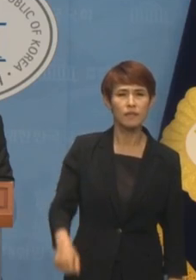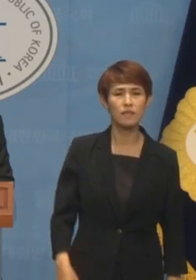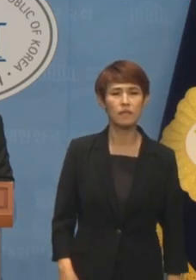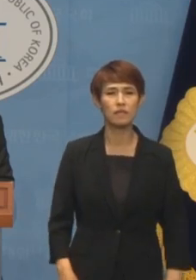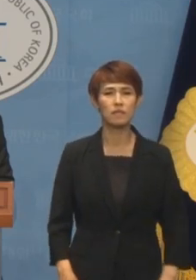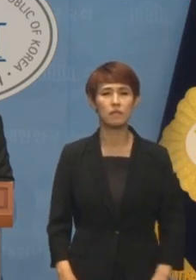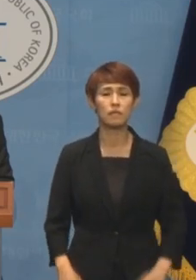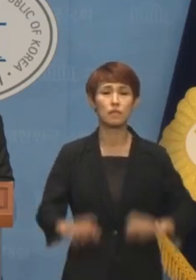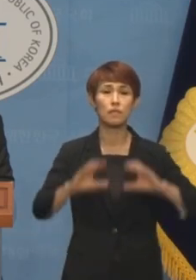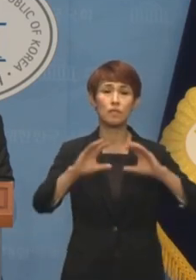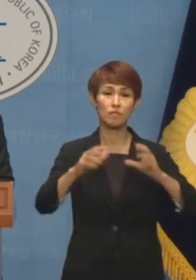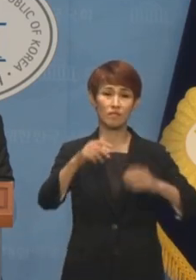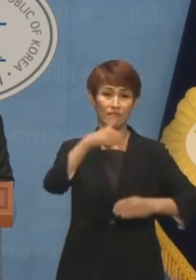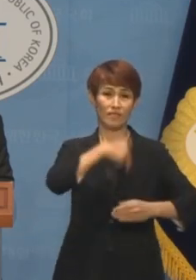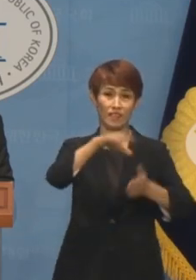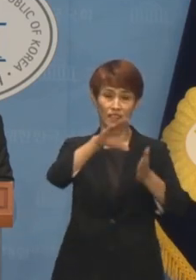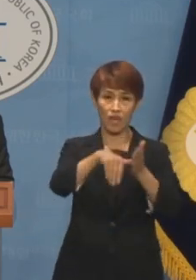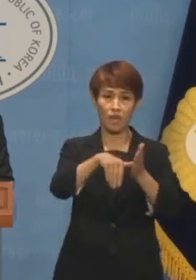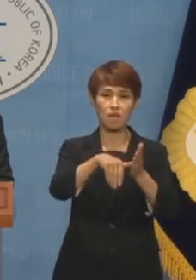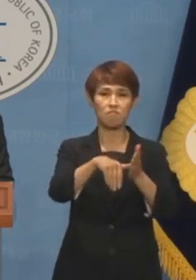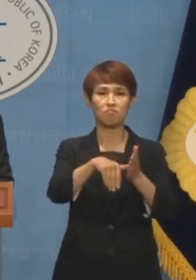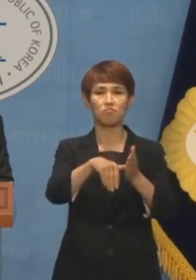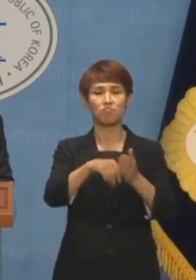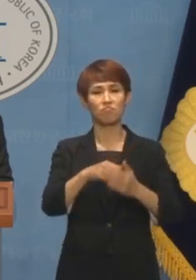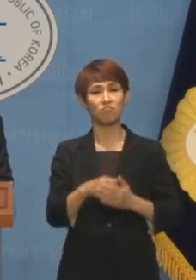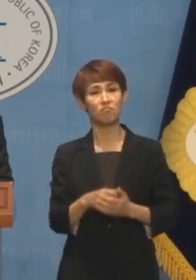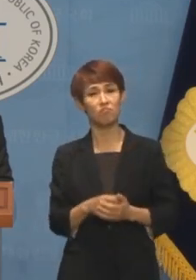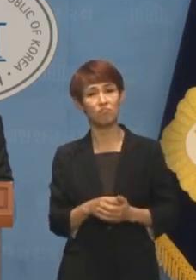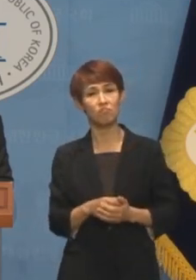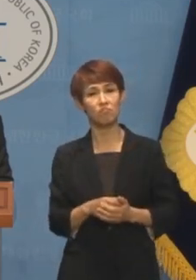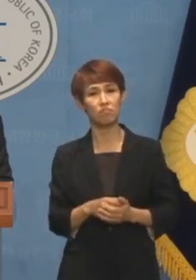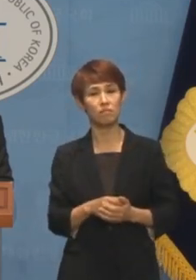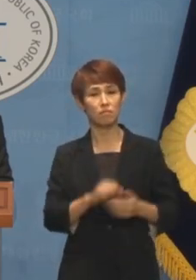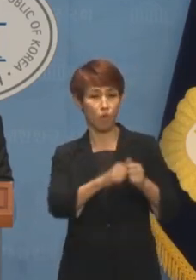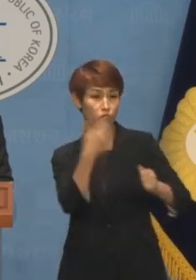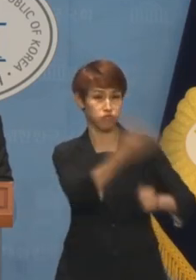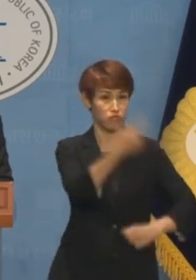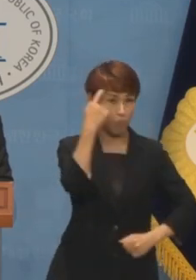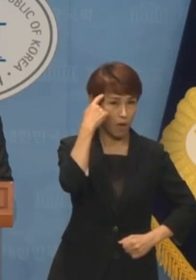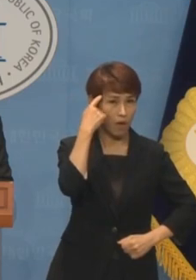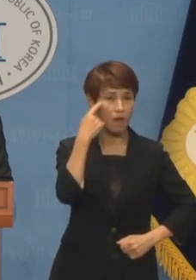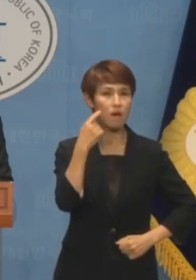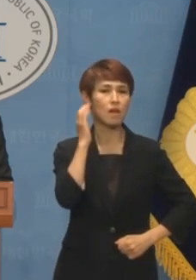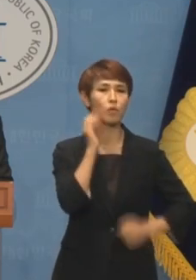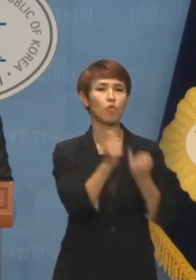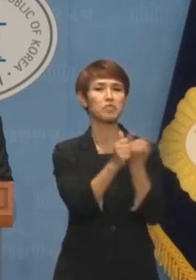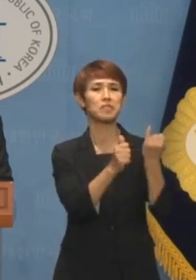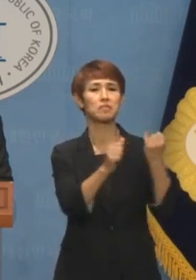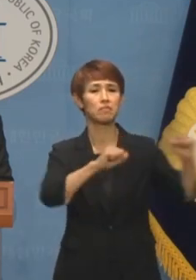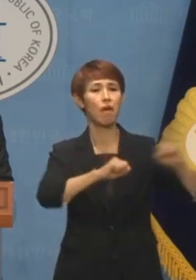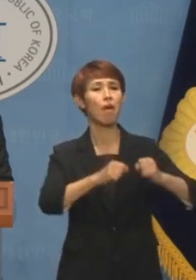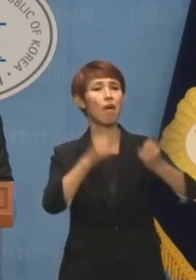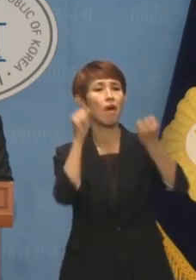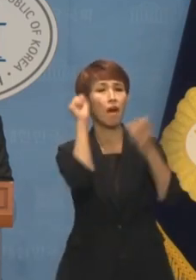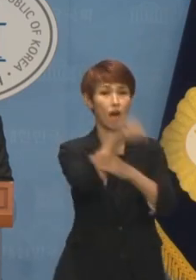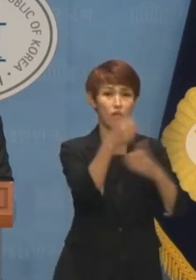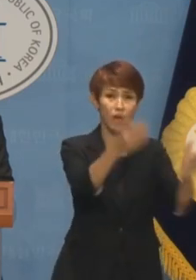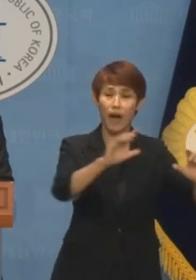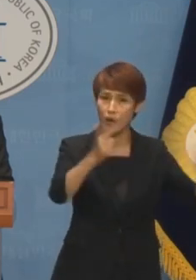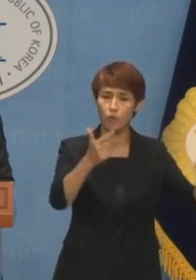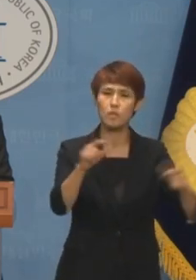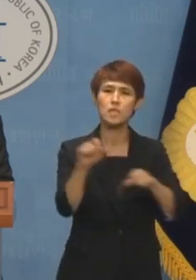총선 민의는 김건희 여사가 아무 일 없었던 듯 대통령 부인 역할을 수행하라는 것이 아니라 특검